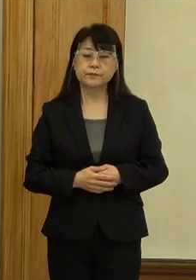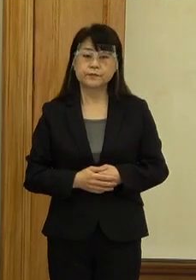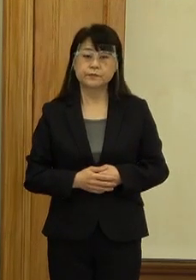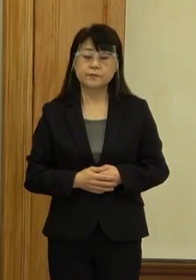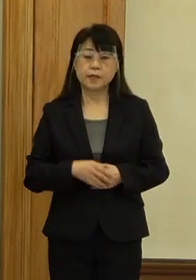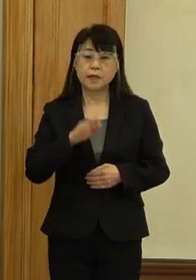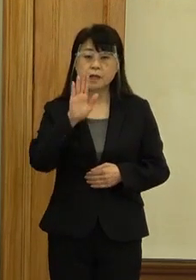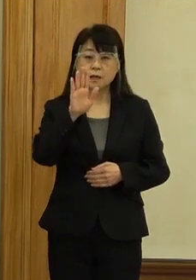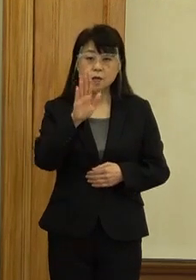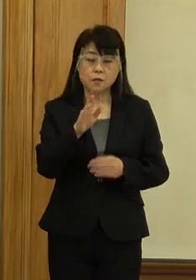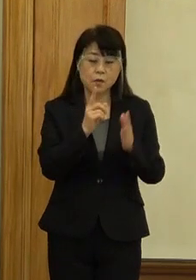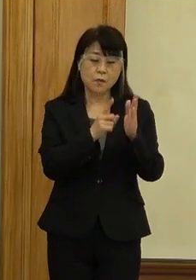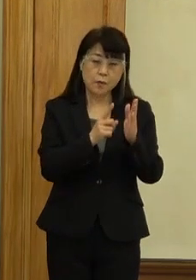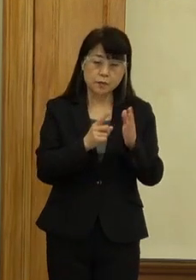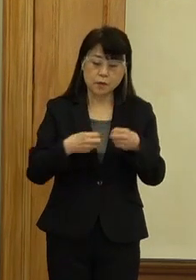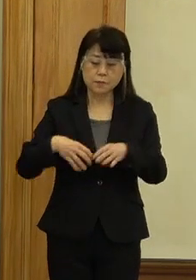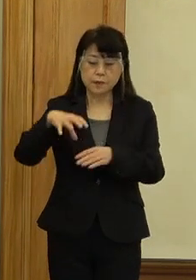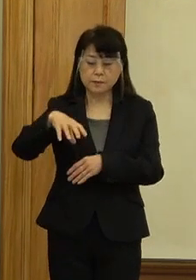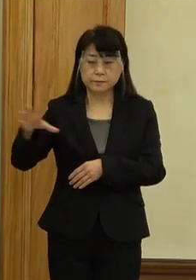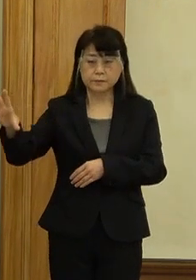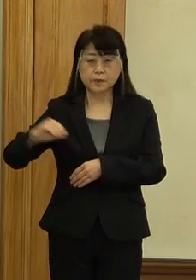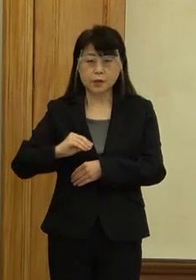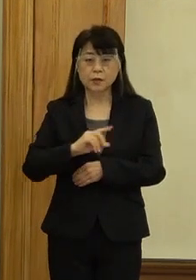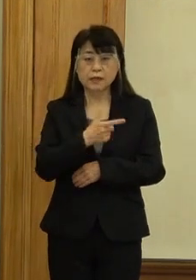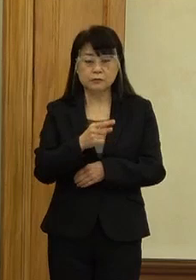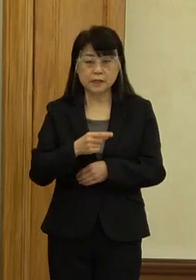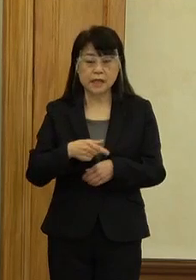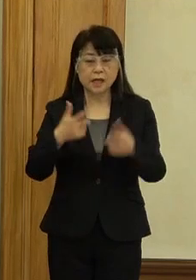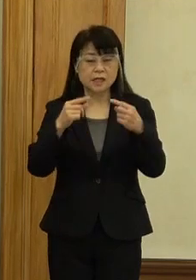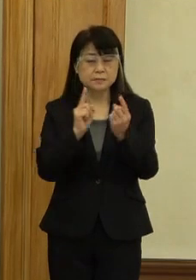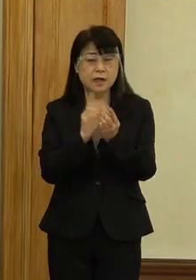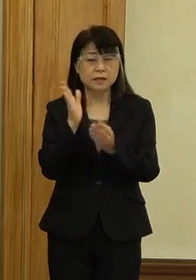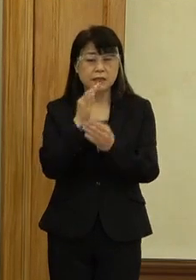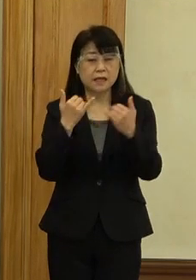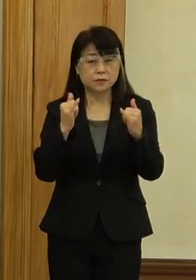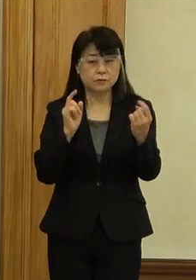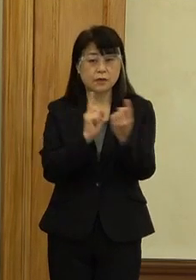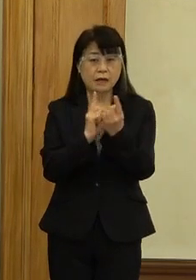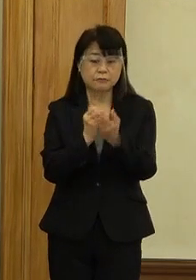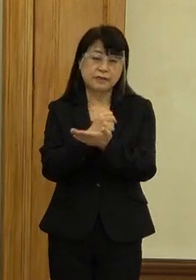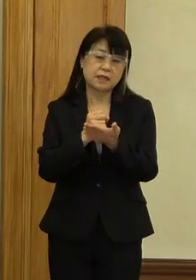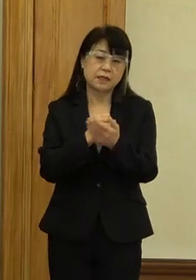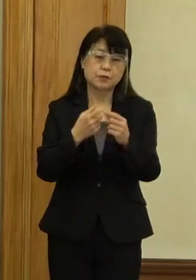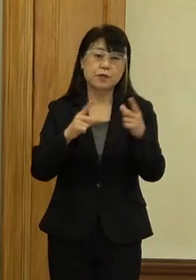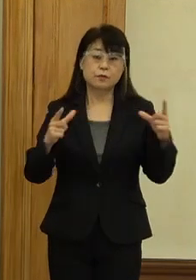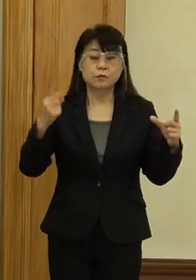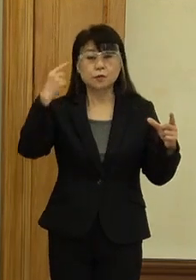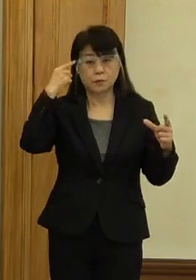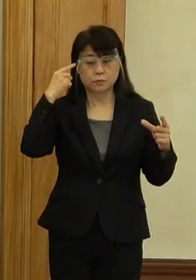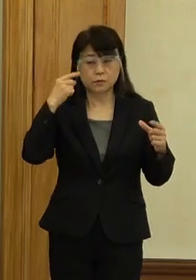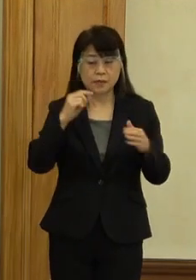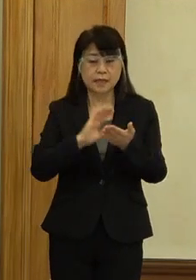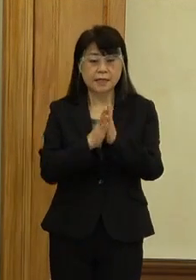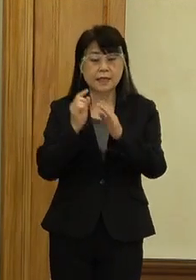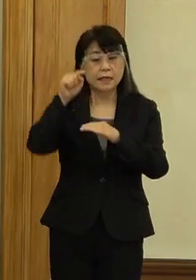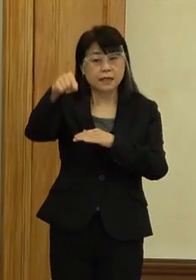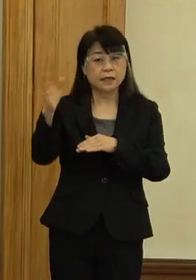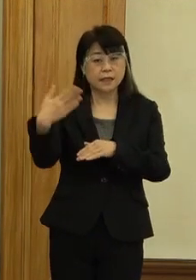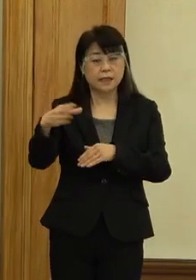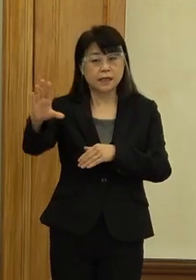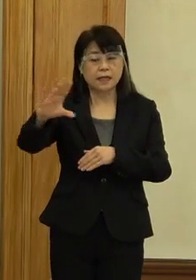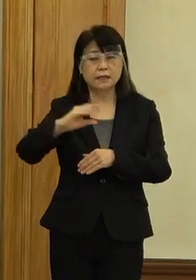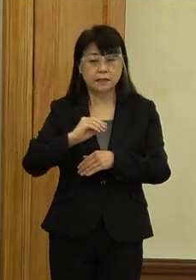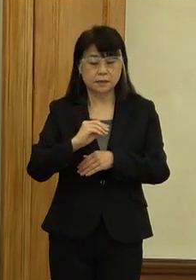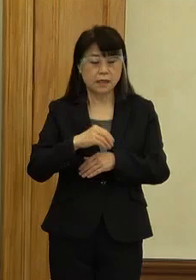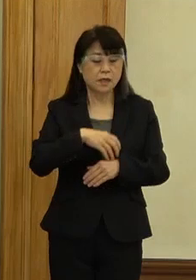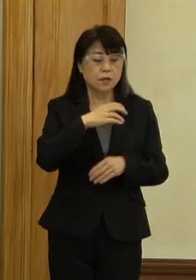また今後お盆や帰省などで普段会うことのない方と会われる機会が増えると思います。特に県外から帰省し高